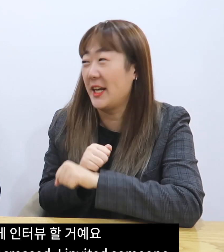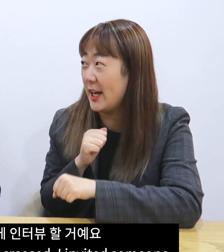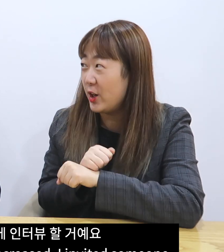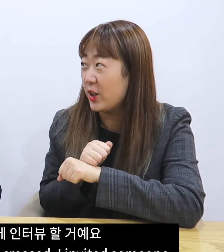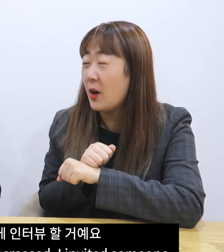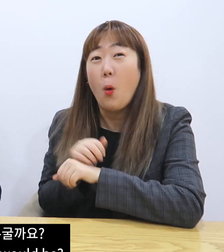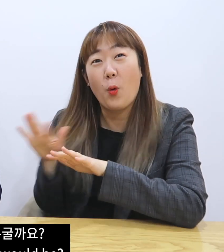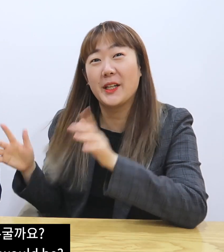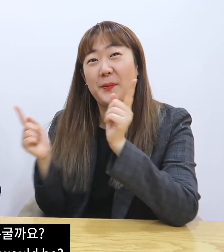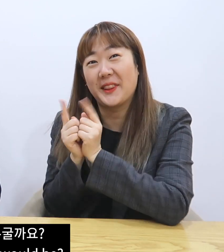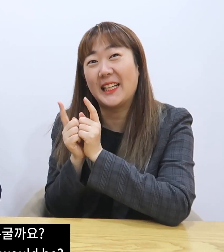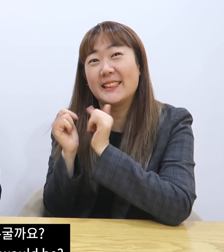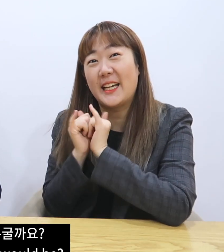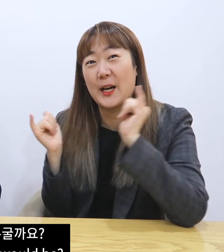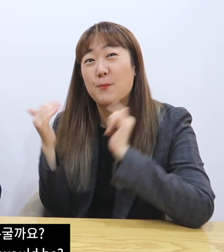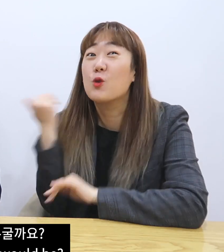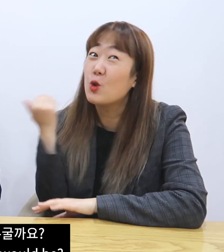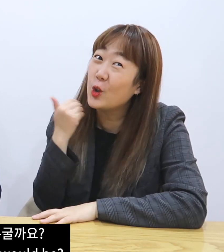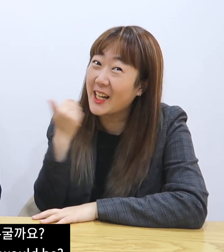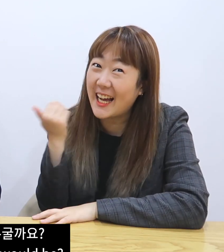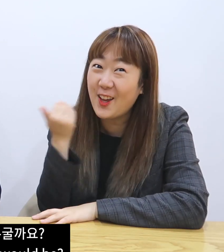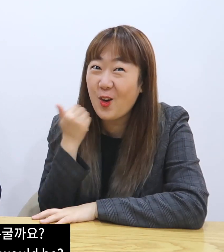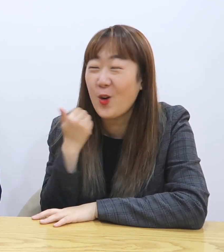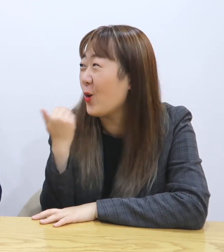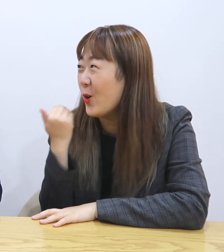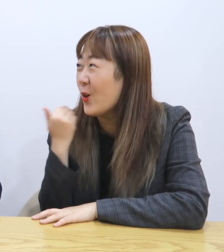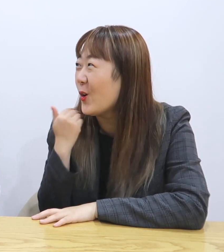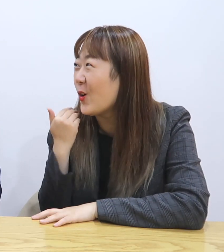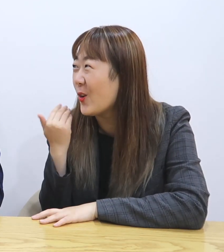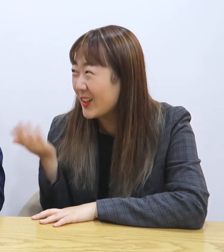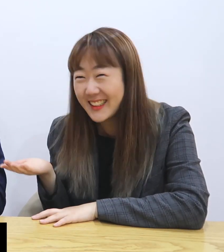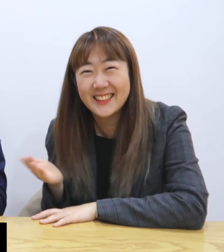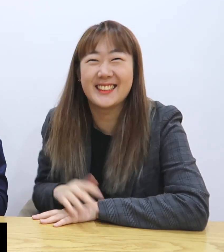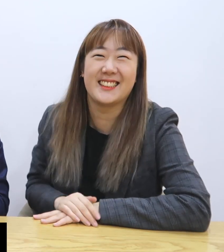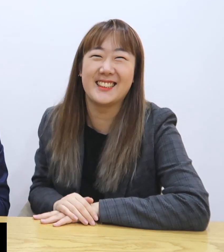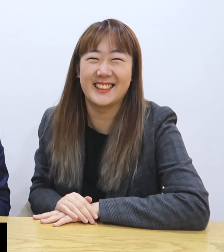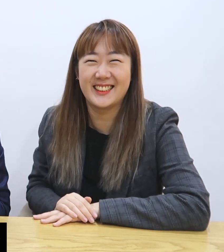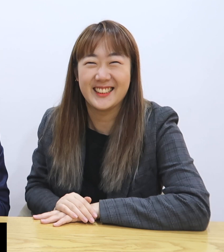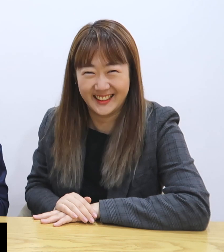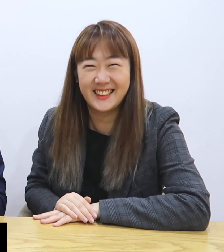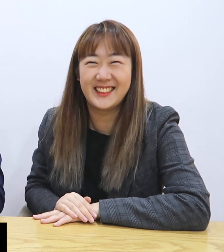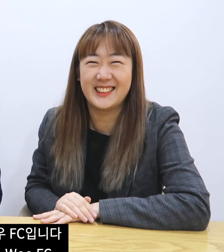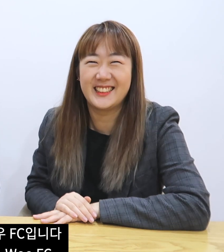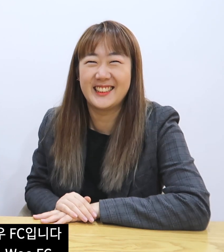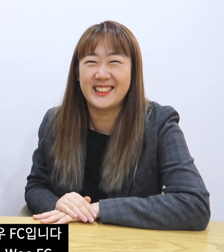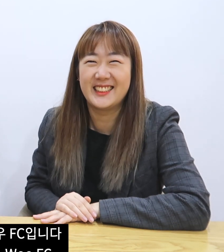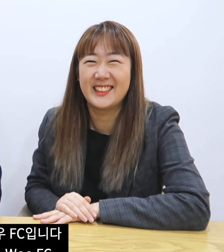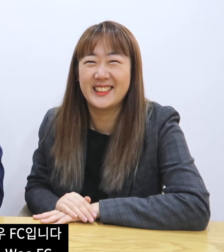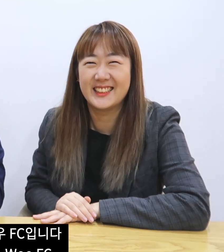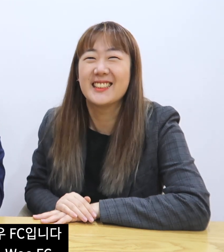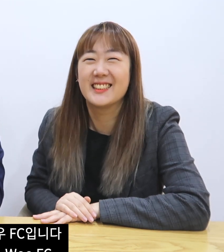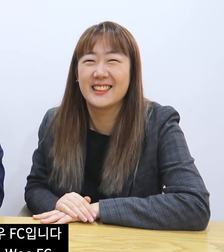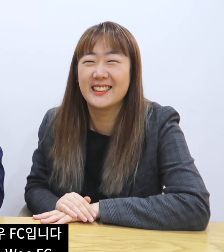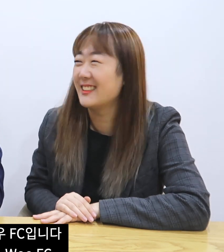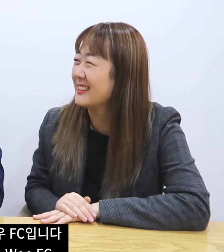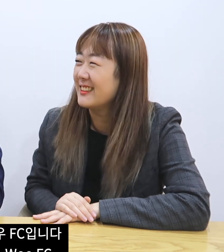거예요. 오늘 만난 사람 누굴까요? 네, 안녕하세요. 저는